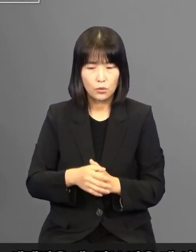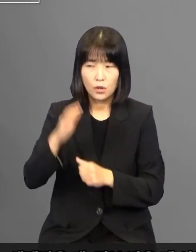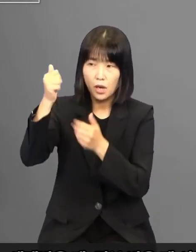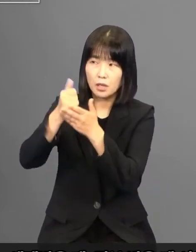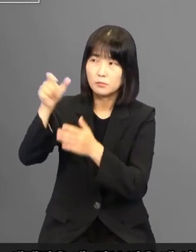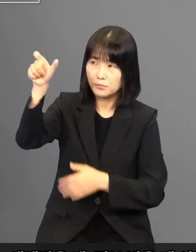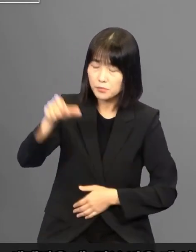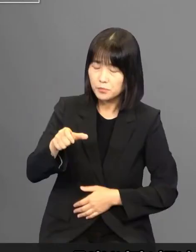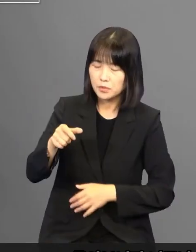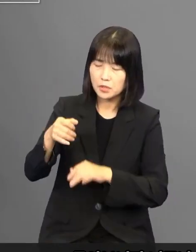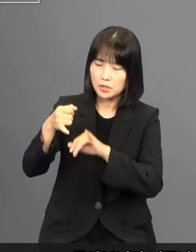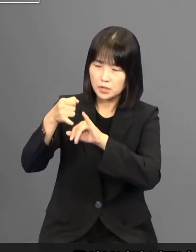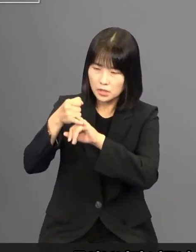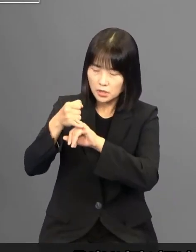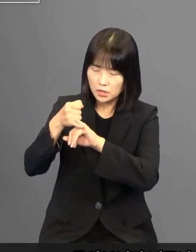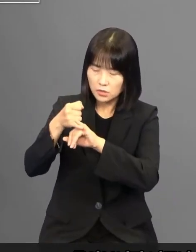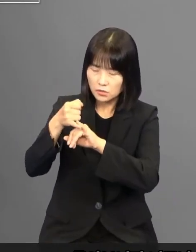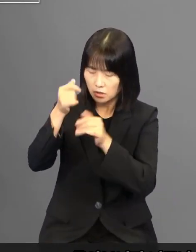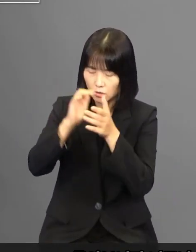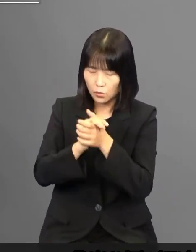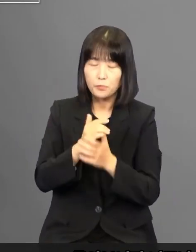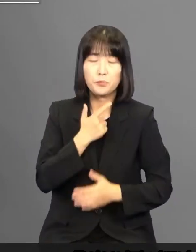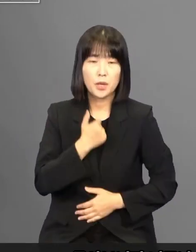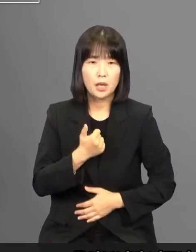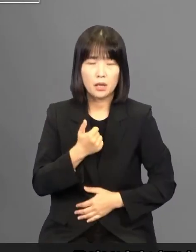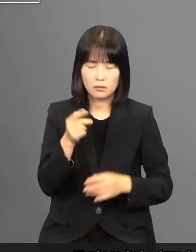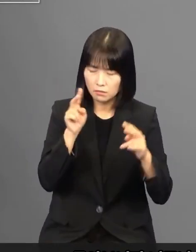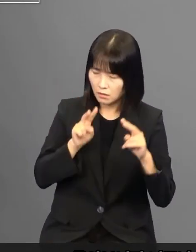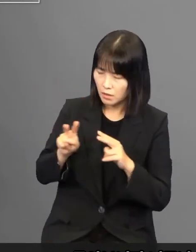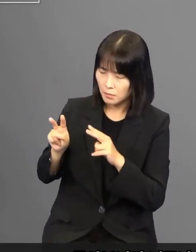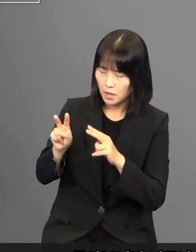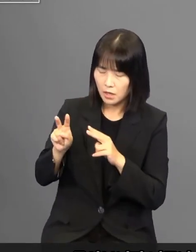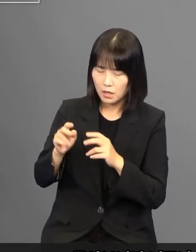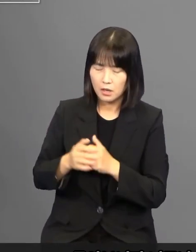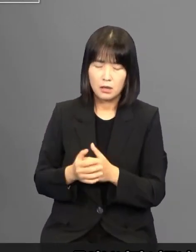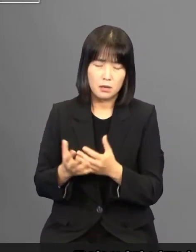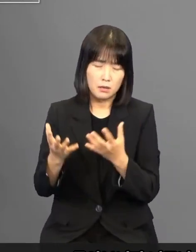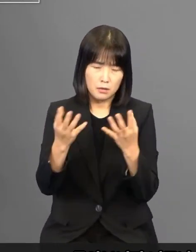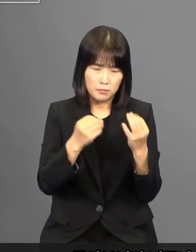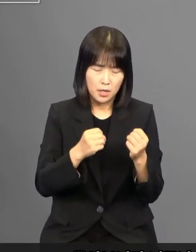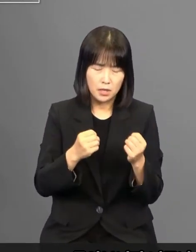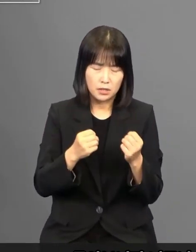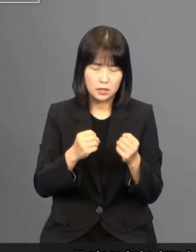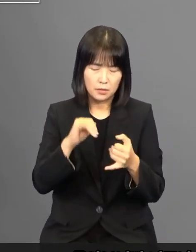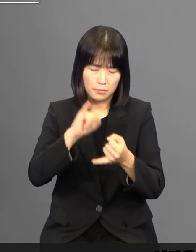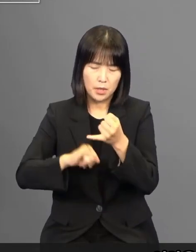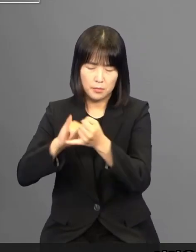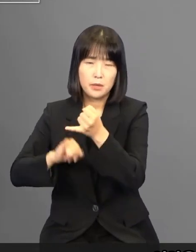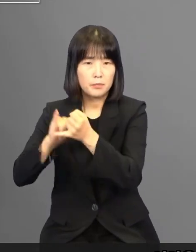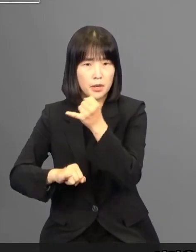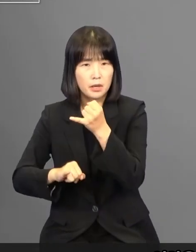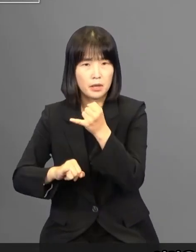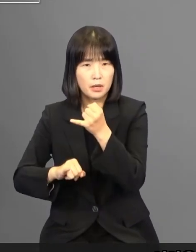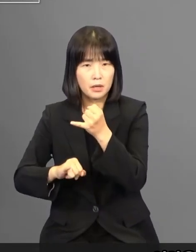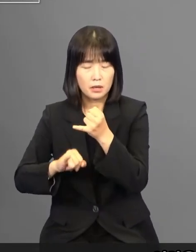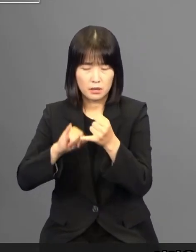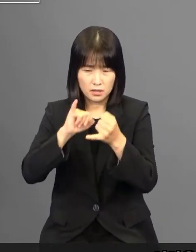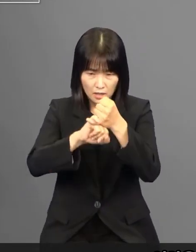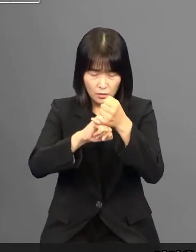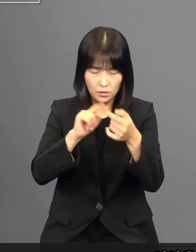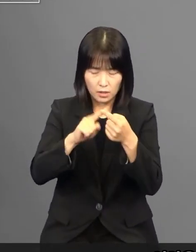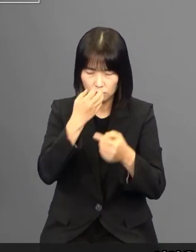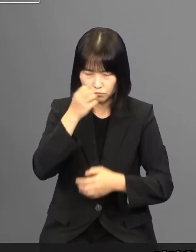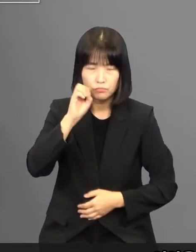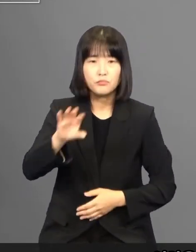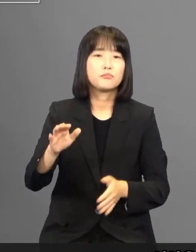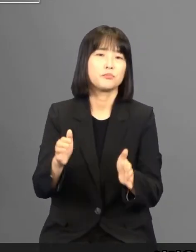하였습니다. 돌아보니까 너무나 많은 순간 언약을 깨었습니다. 언약을 무시하였습니다.